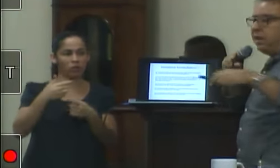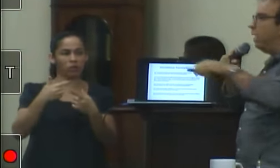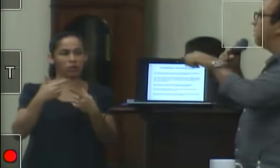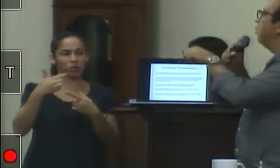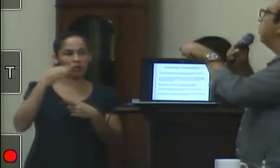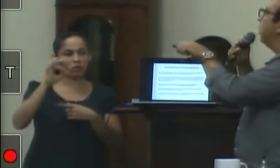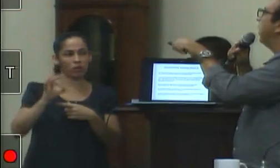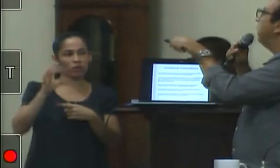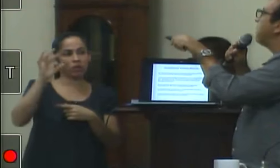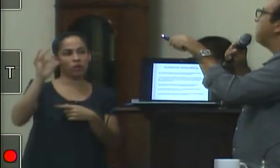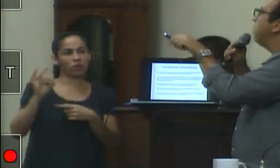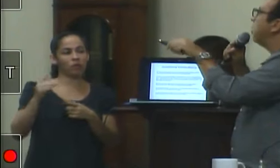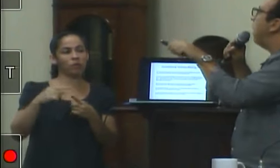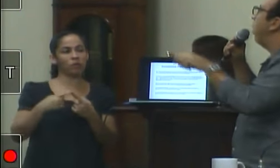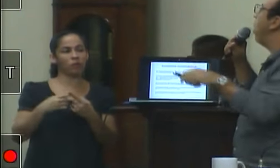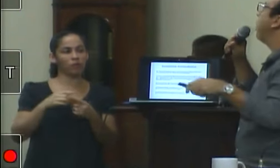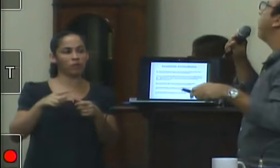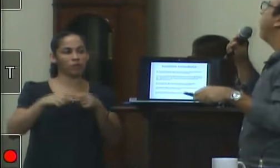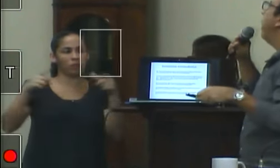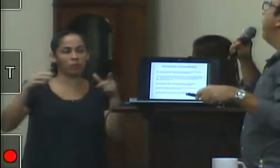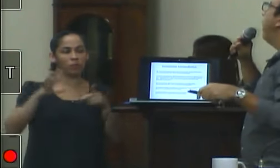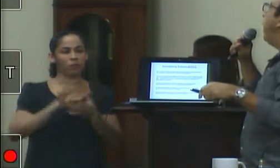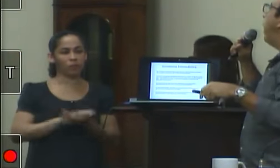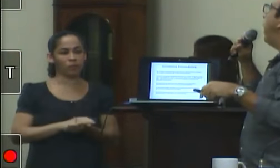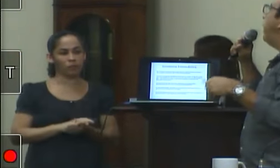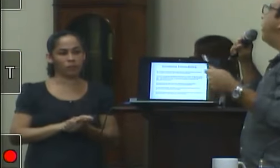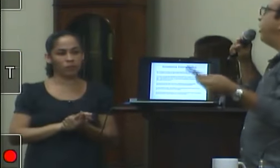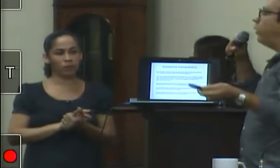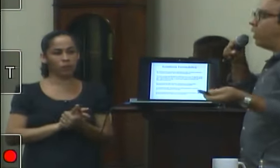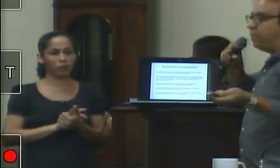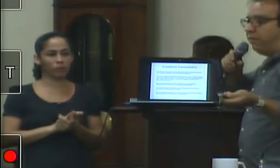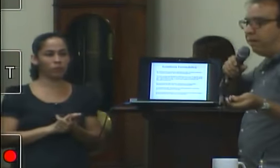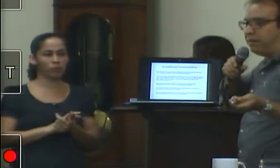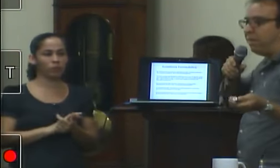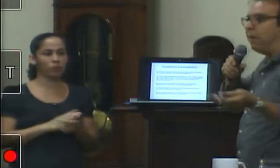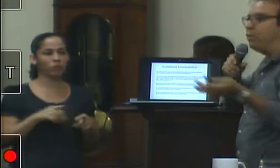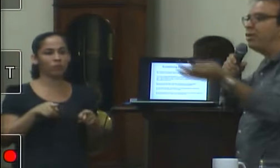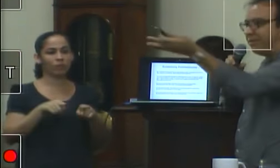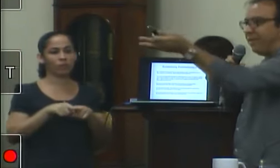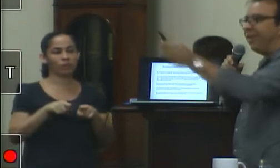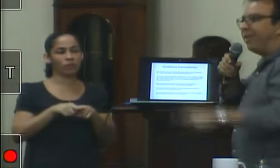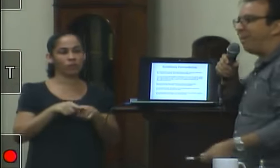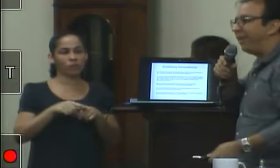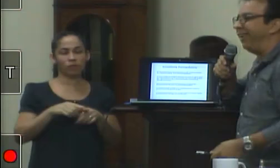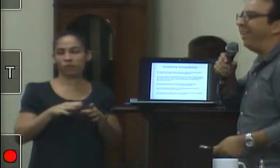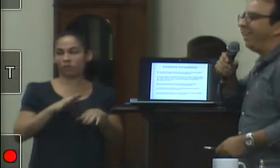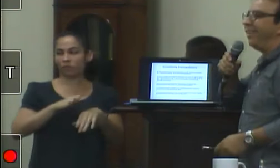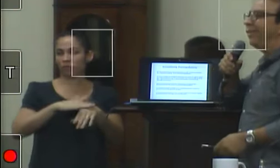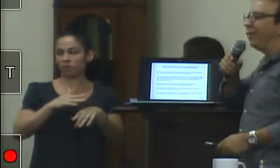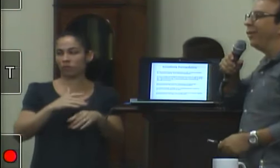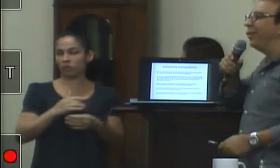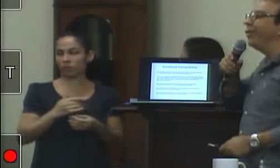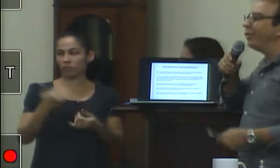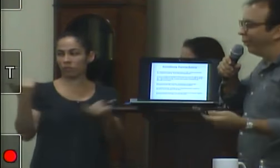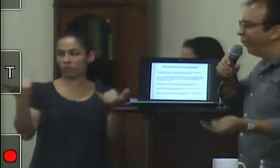quadrimestre, esse número aqui vai ser muito maior. É, e o que nós tivemos de má notícia, né, Marquinhos, no